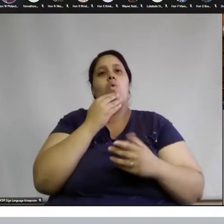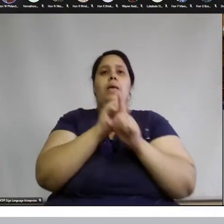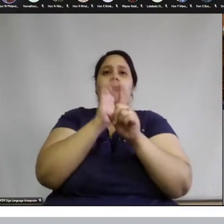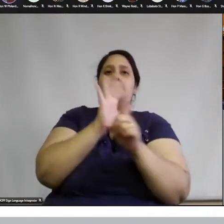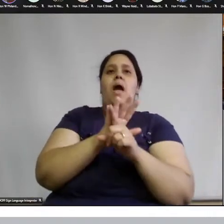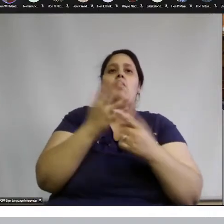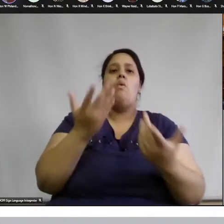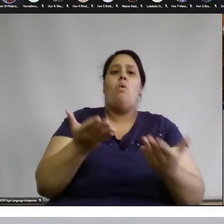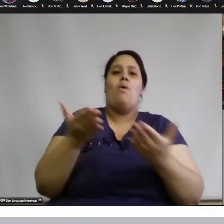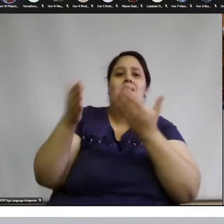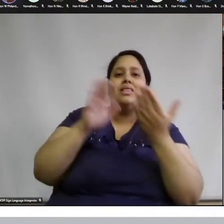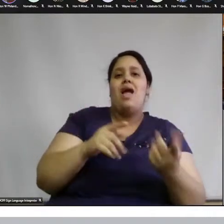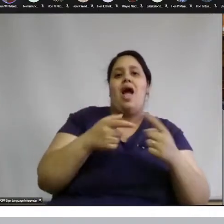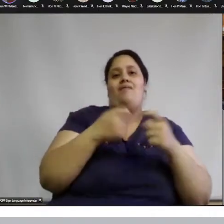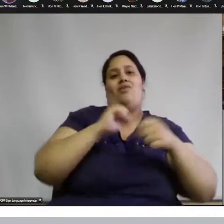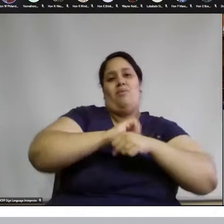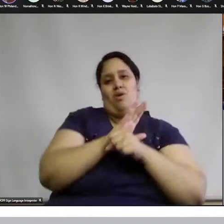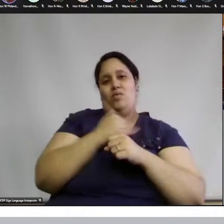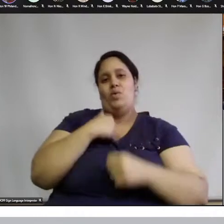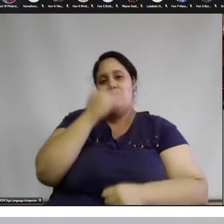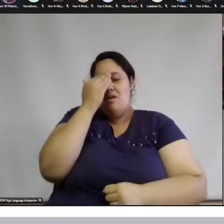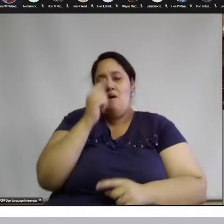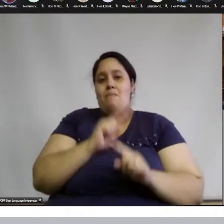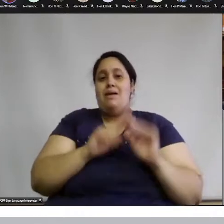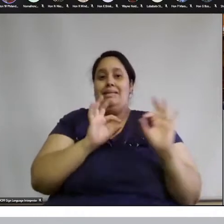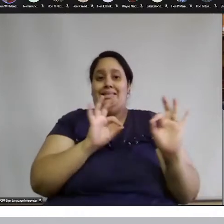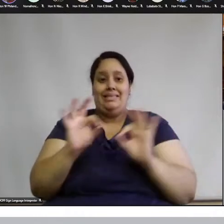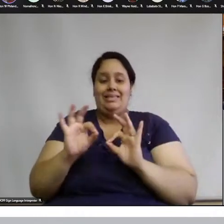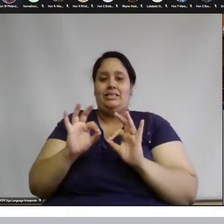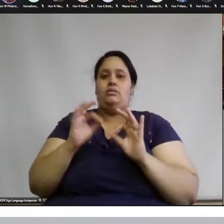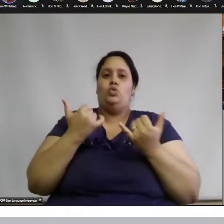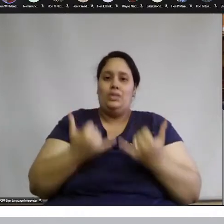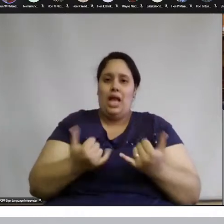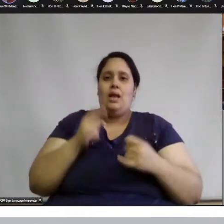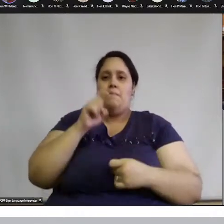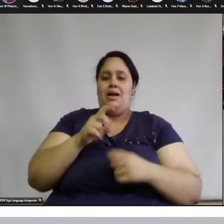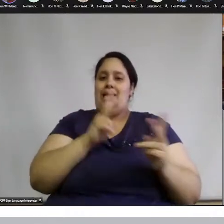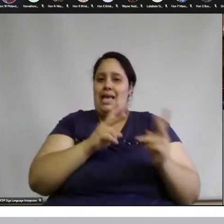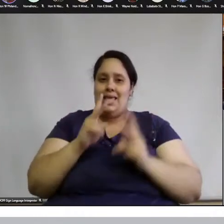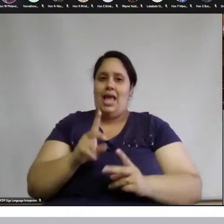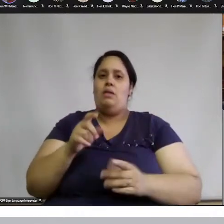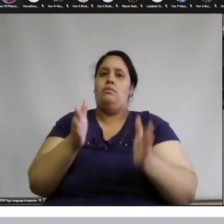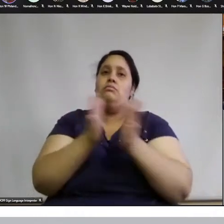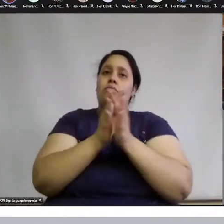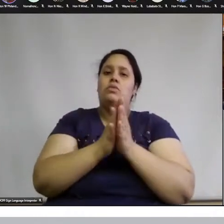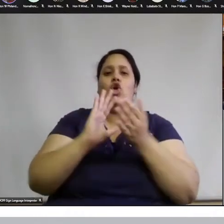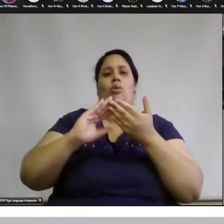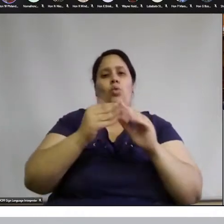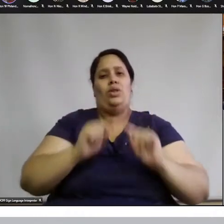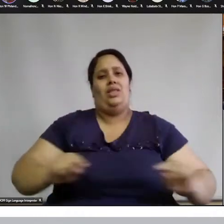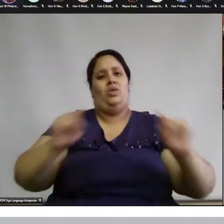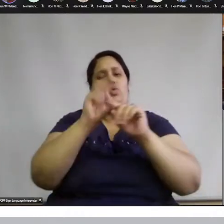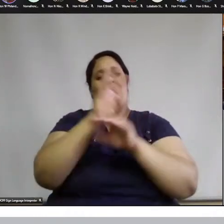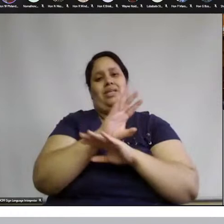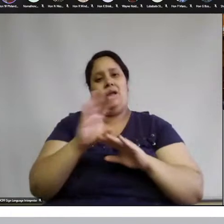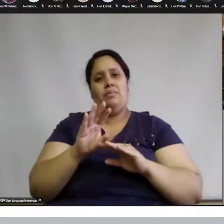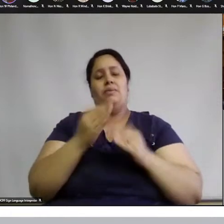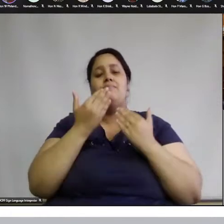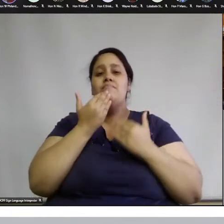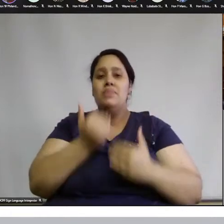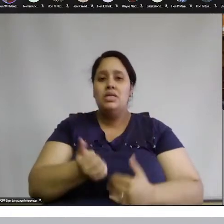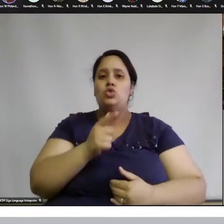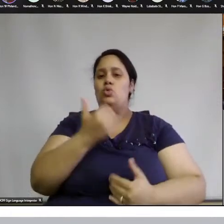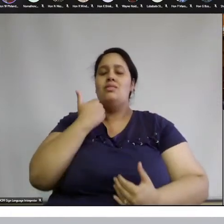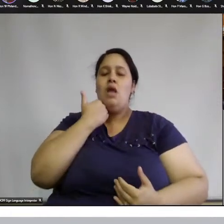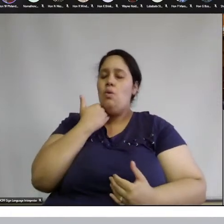geraak is deur hierdie pandemie. Hierdeur wil ek tog vandag weer 'n beroep doen op ons gemeenskappe in die Weskaap. Jy wil nie